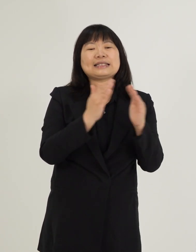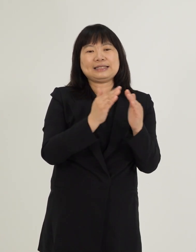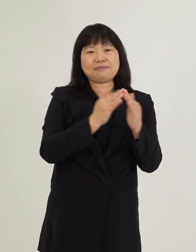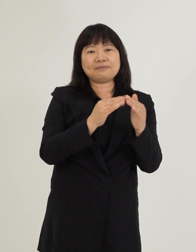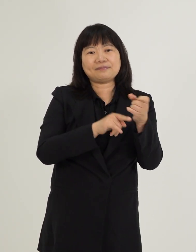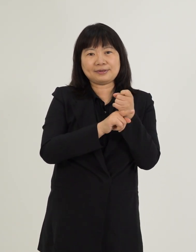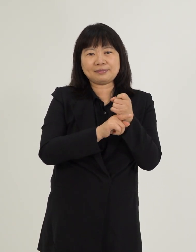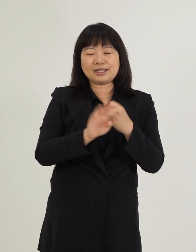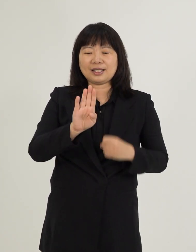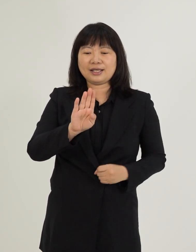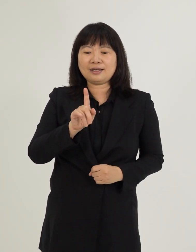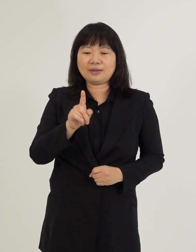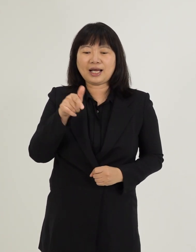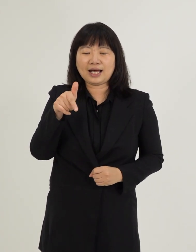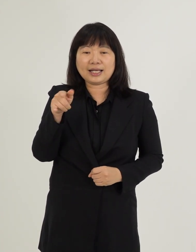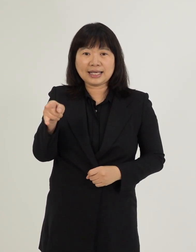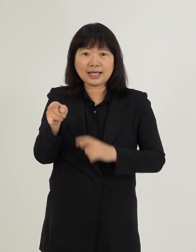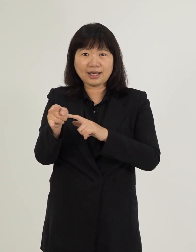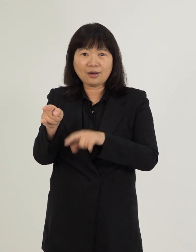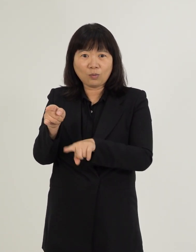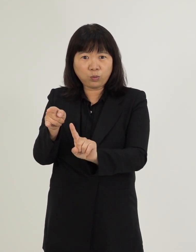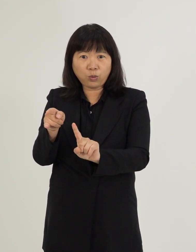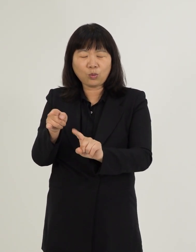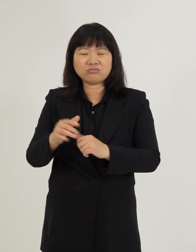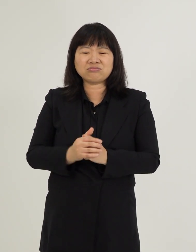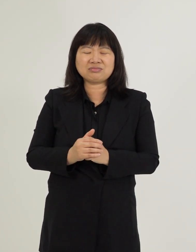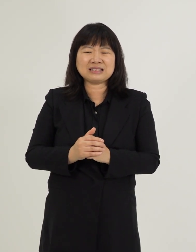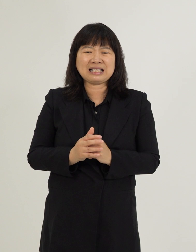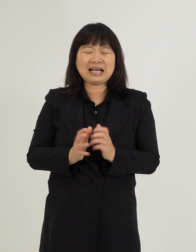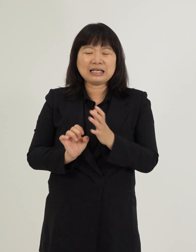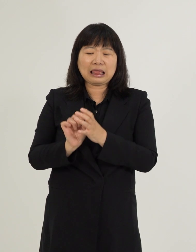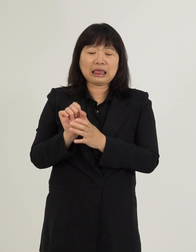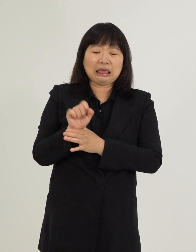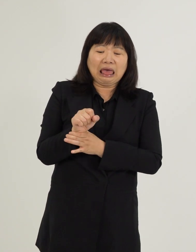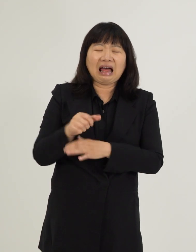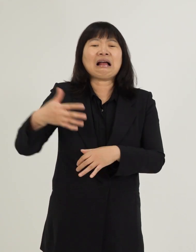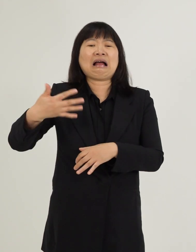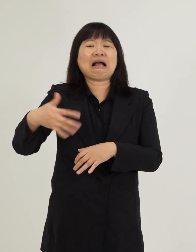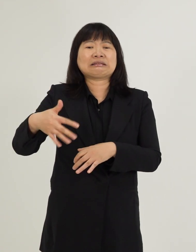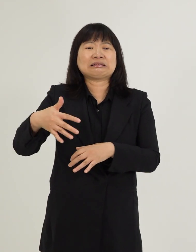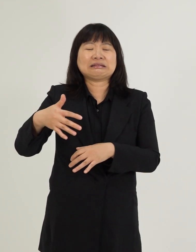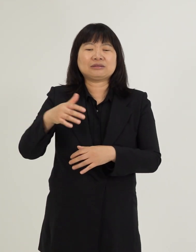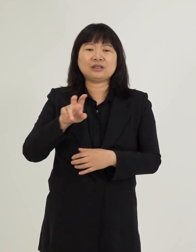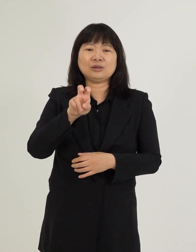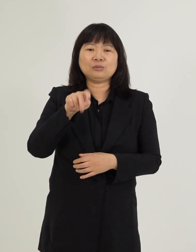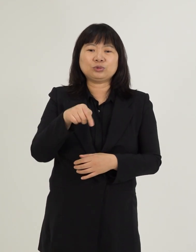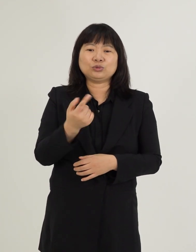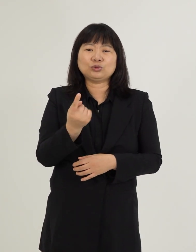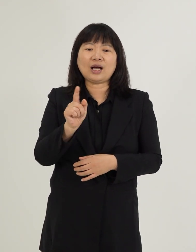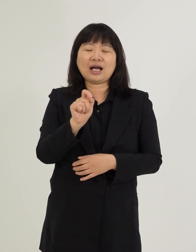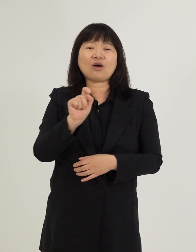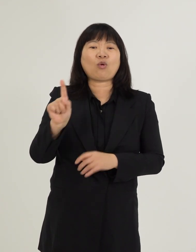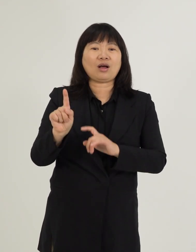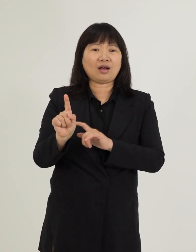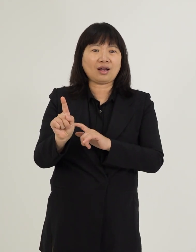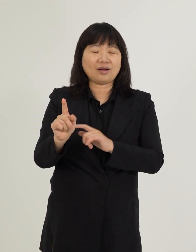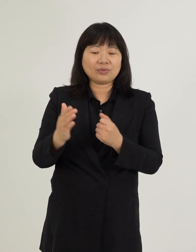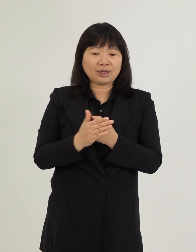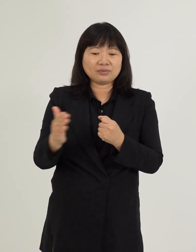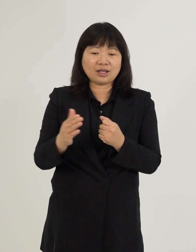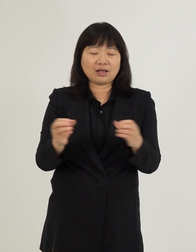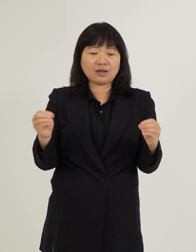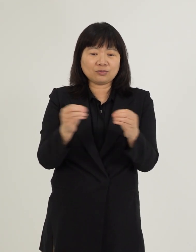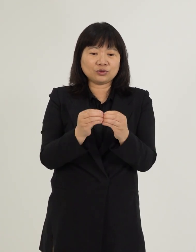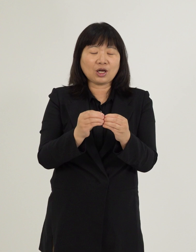이게 설익은 무화과. 그러니까 이걸 붙이면 무슨 뜻이